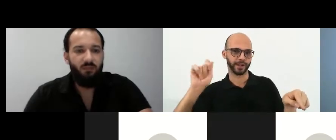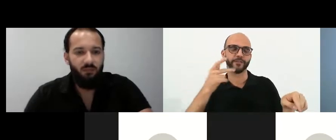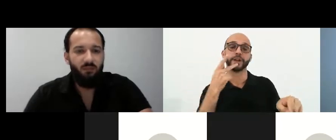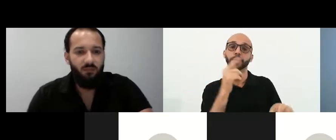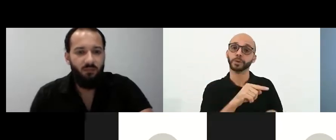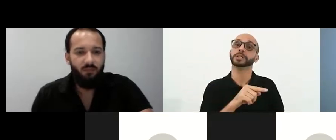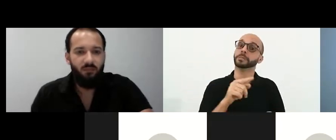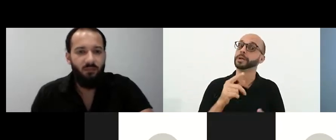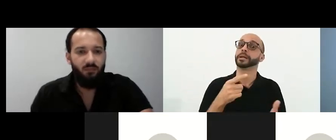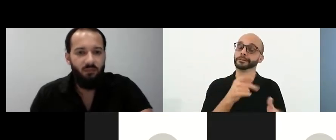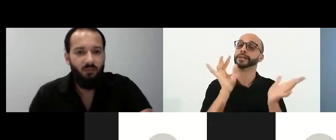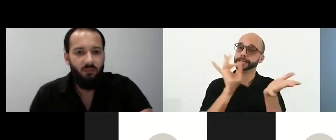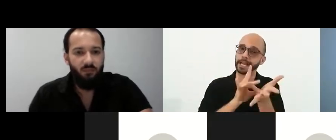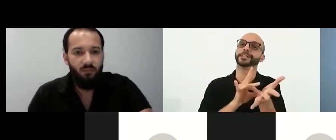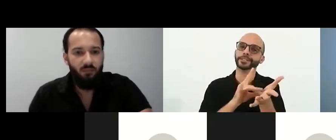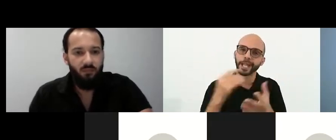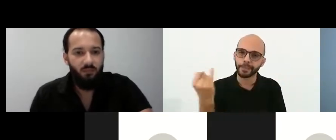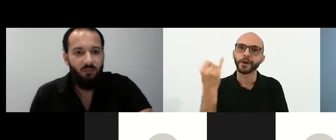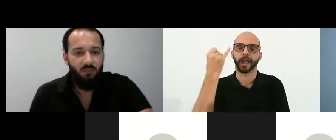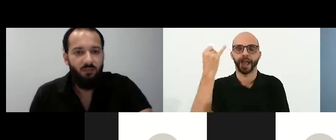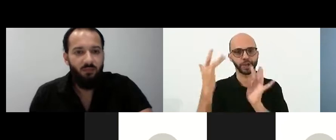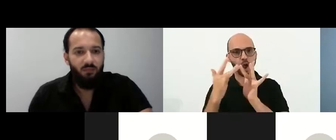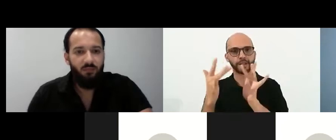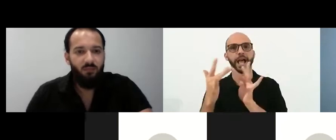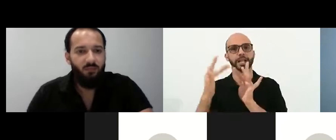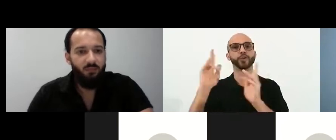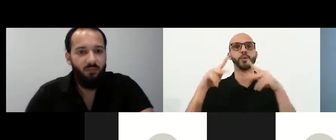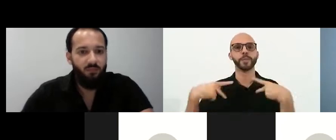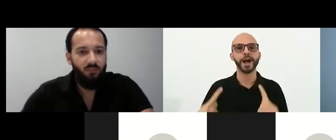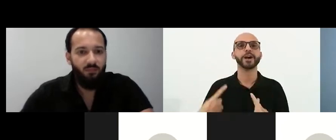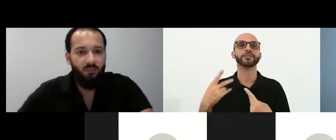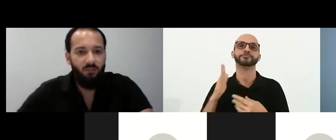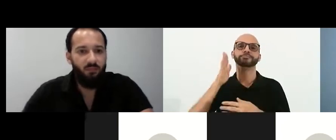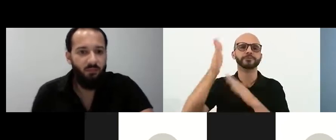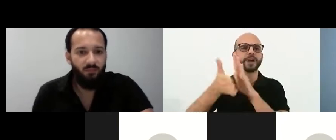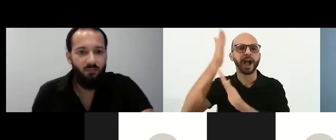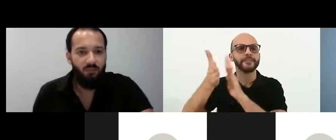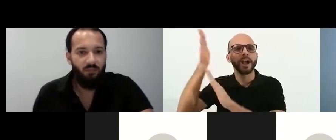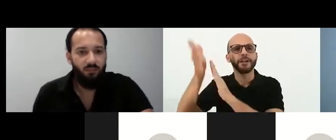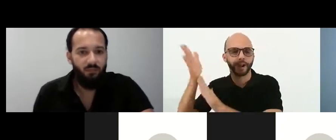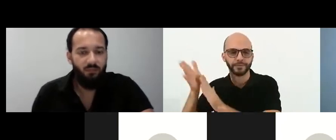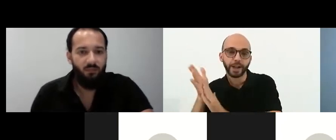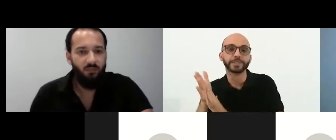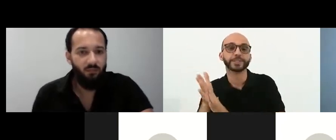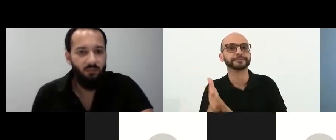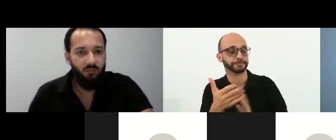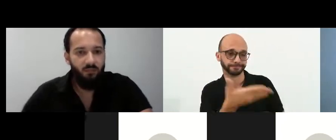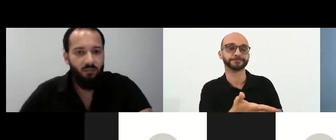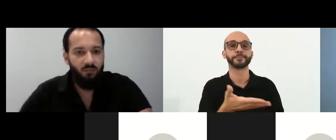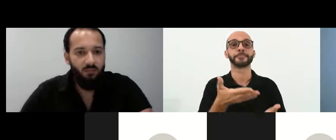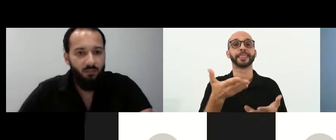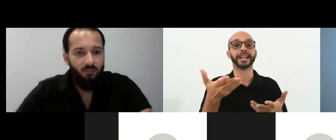falou, a Olga, ela disse o quê? Que é fato, realmente a importância de nós, seres